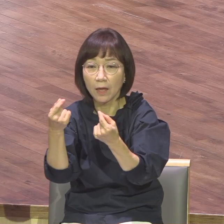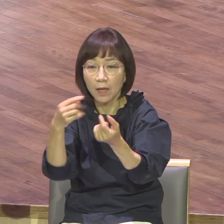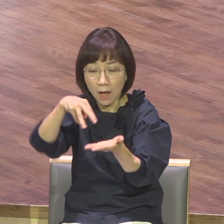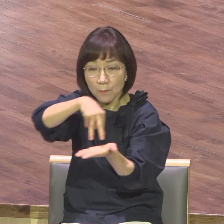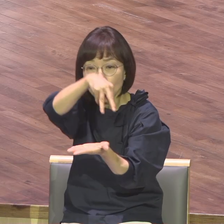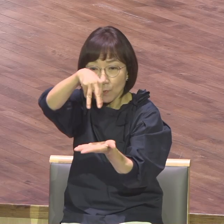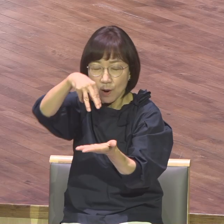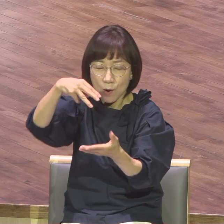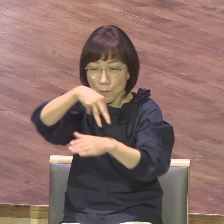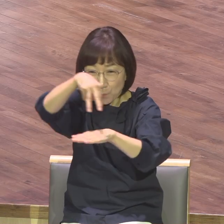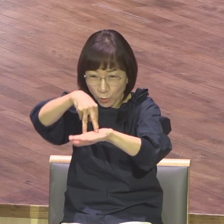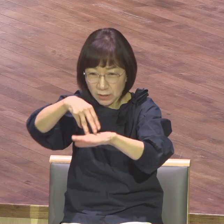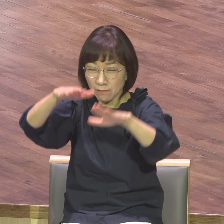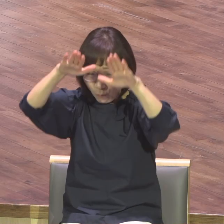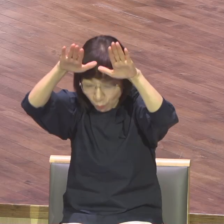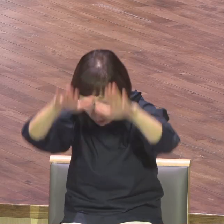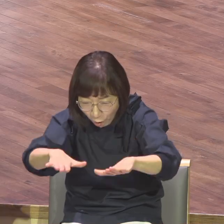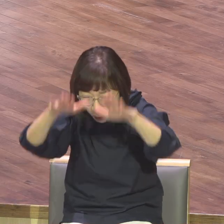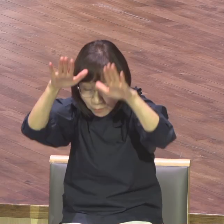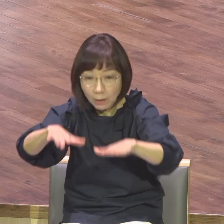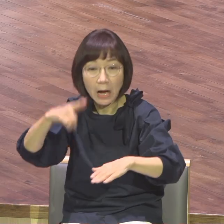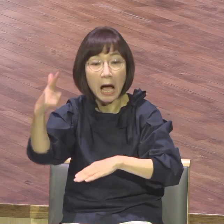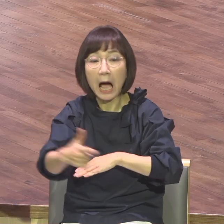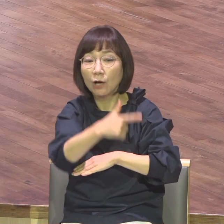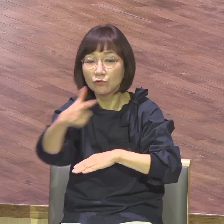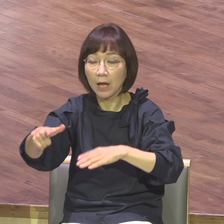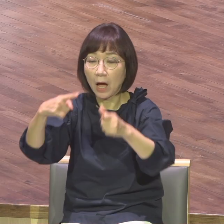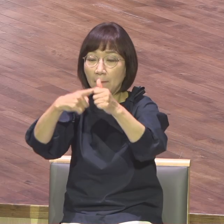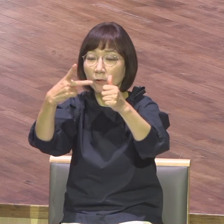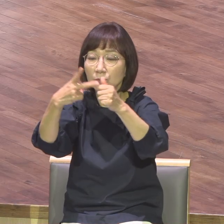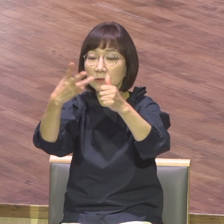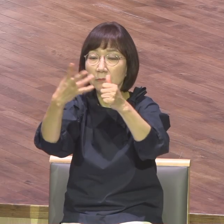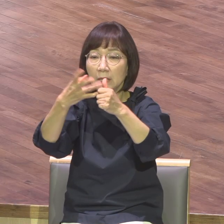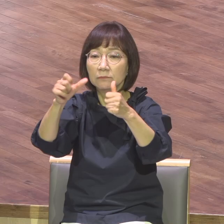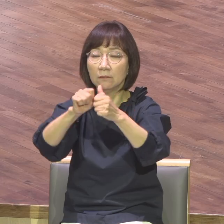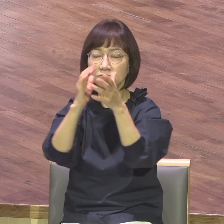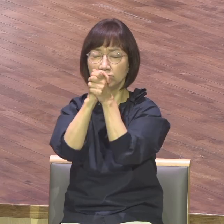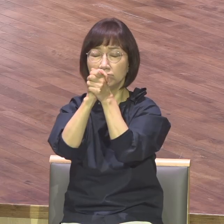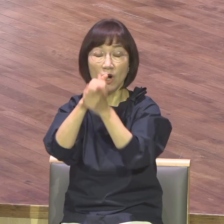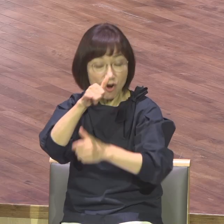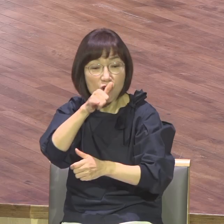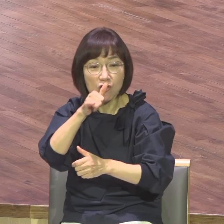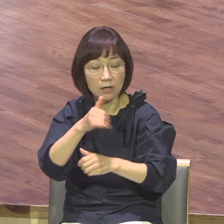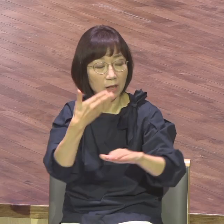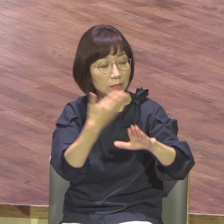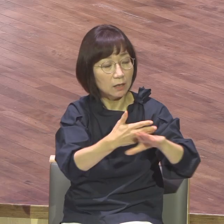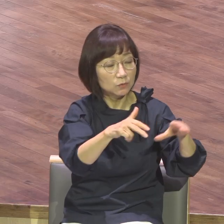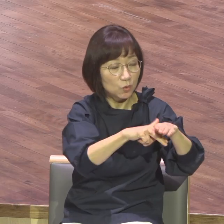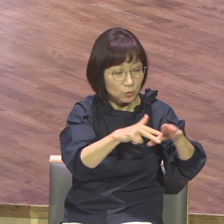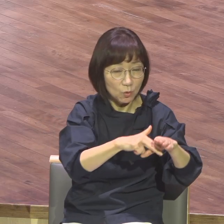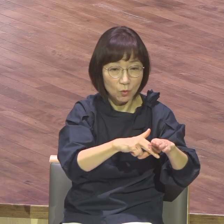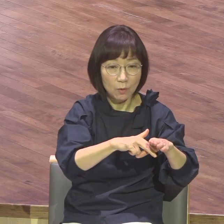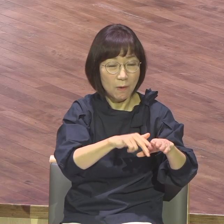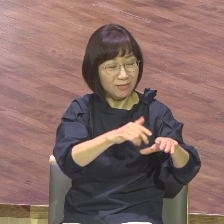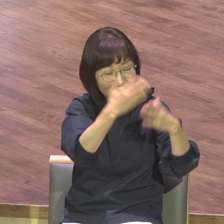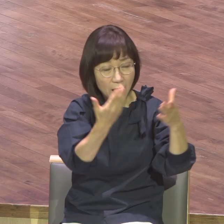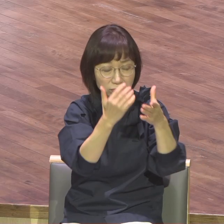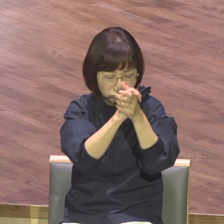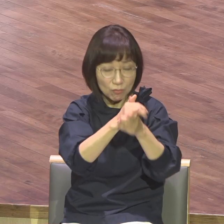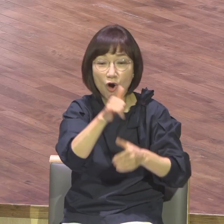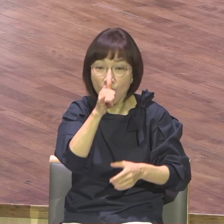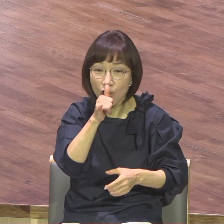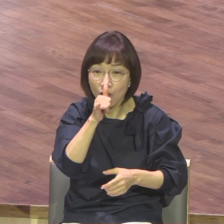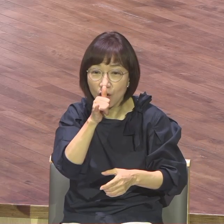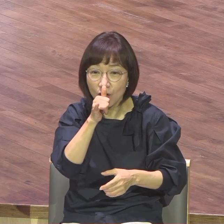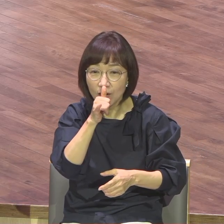하루에 5번 정식 기도, 뭐 대화하다가도 기도 철저히 합니다. 무슬림들 뭐 그건